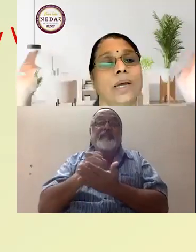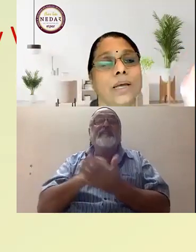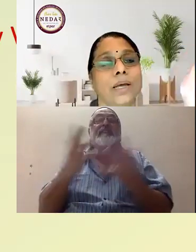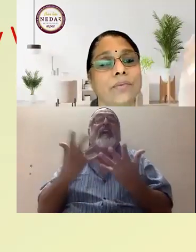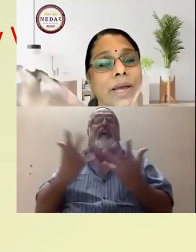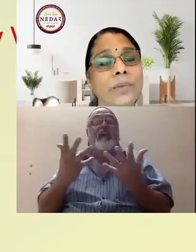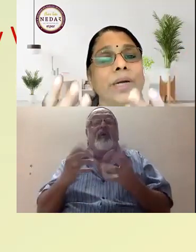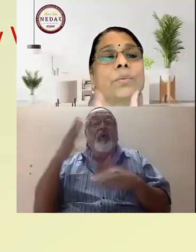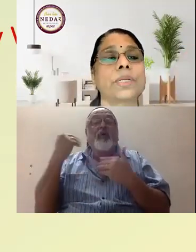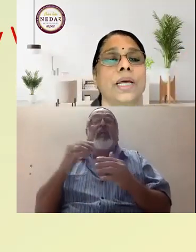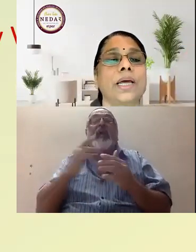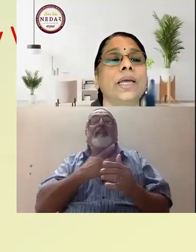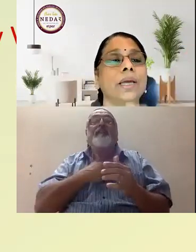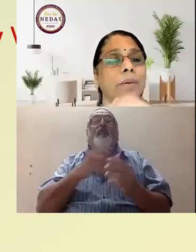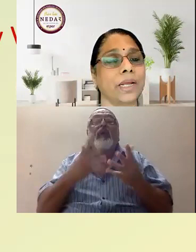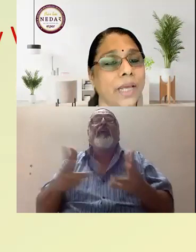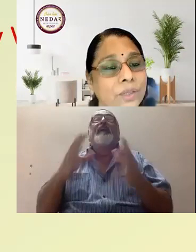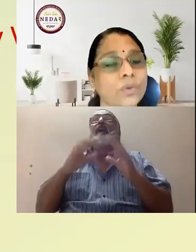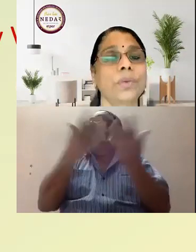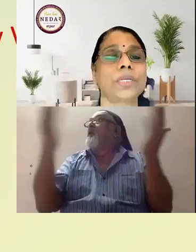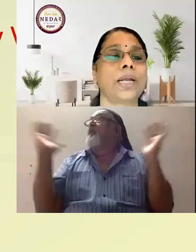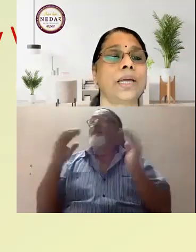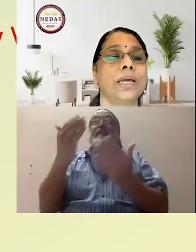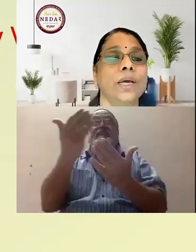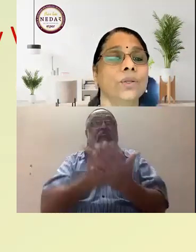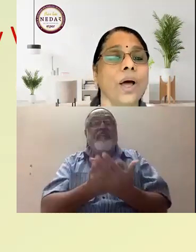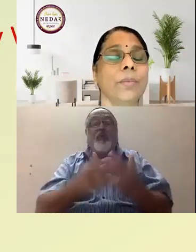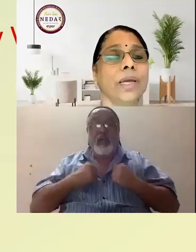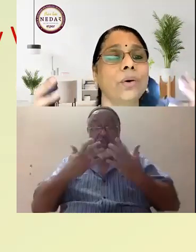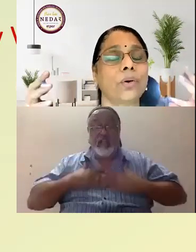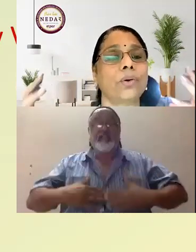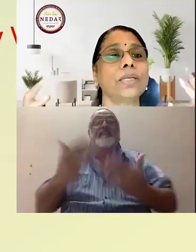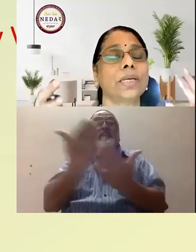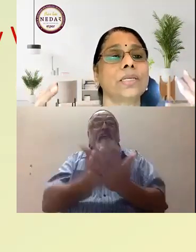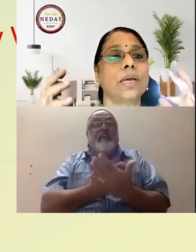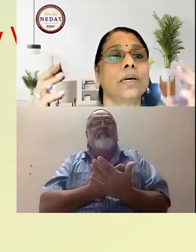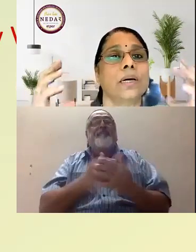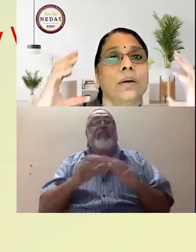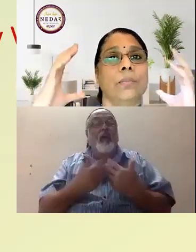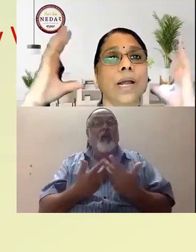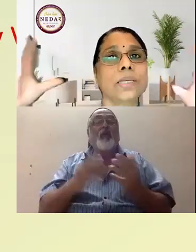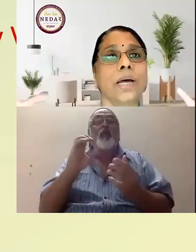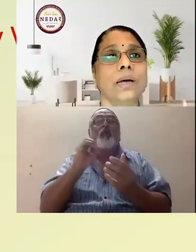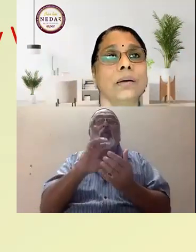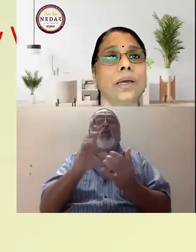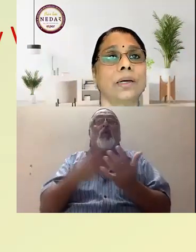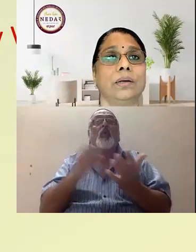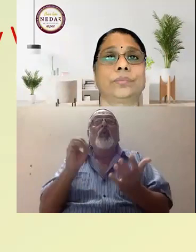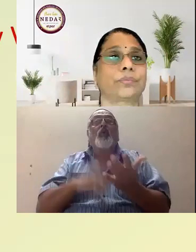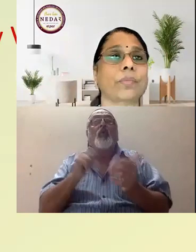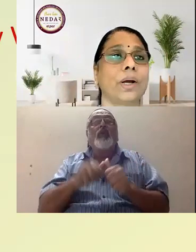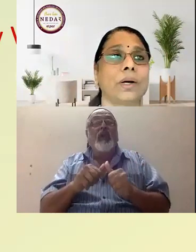हमारी एनवायरमेंट को बचाना है, हमारे हेल्थ को बचाना है। तो हमें एक कोरोना जैसे एक बड़ा सा